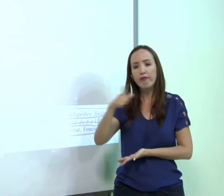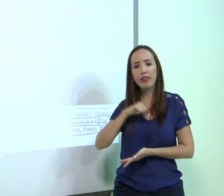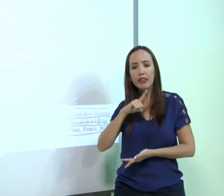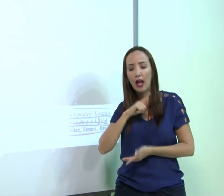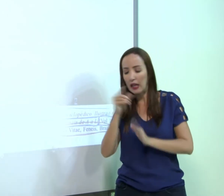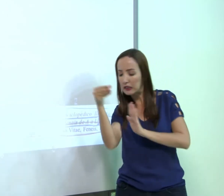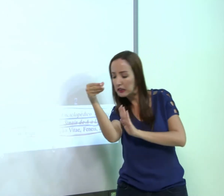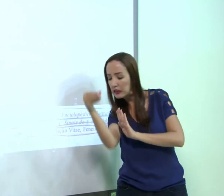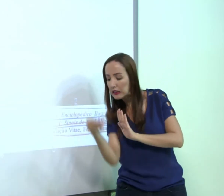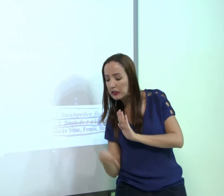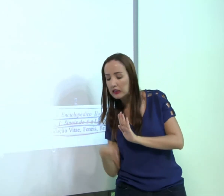uma revista.